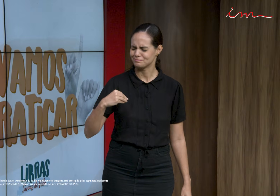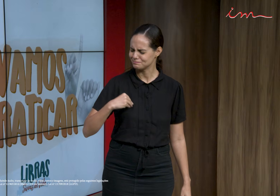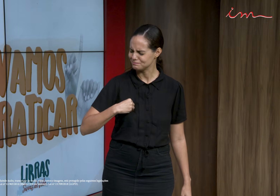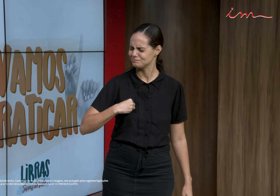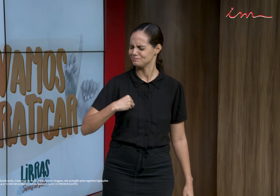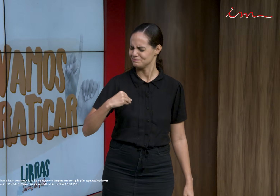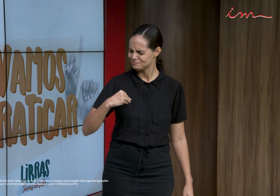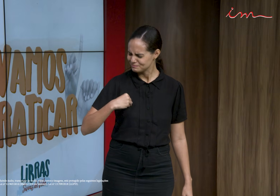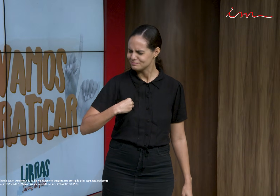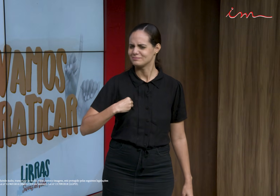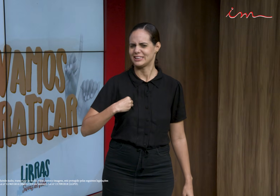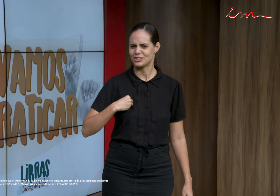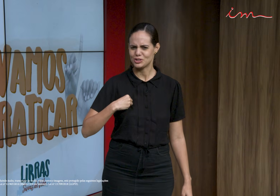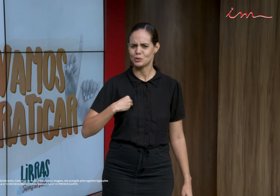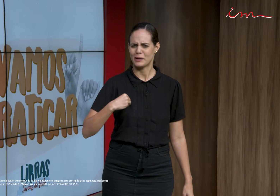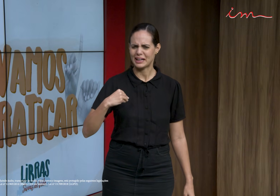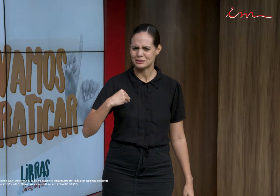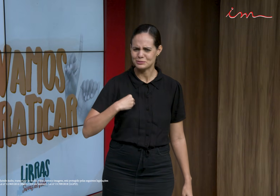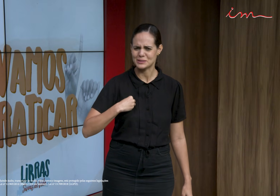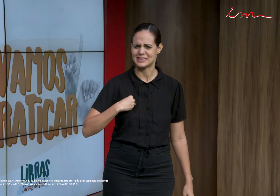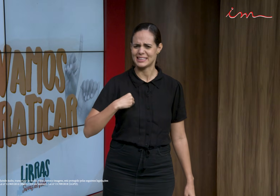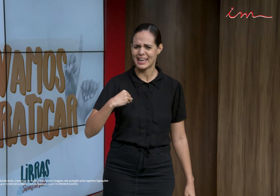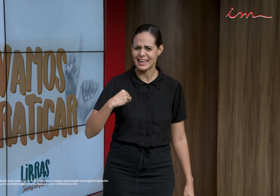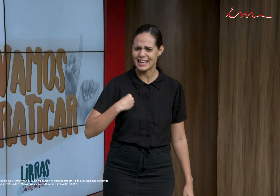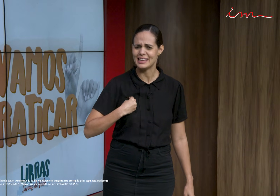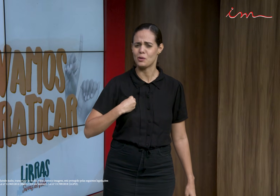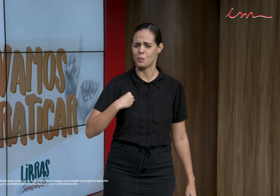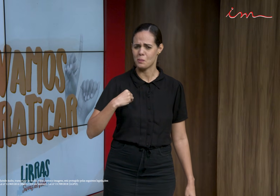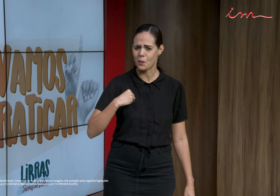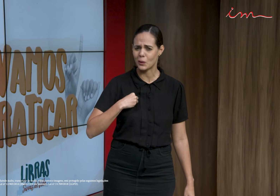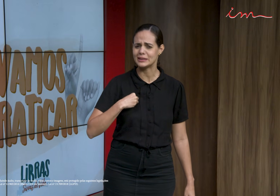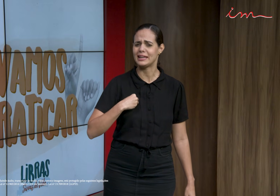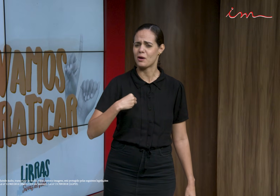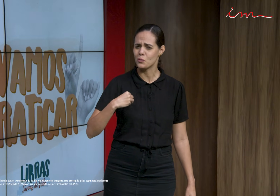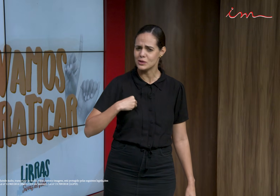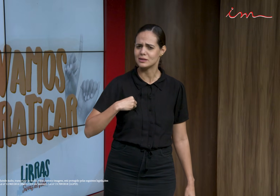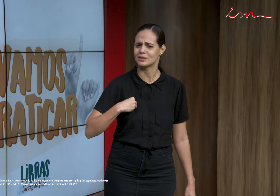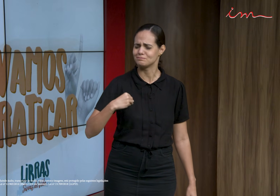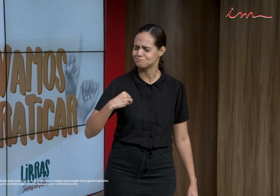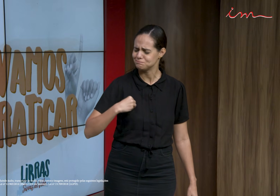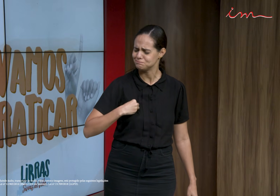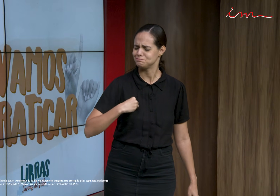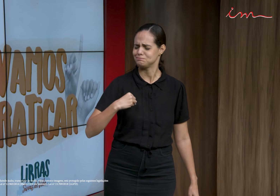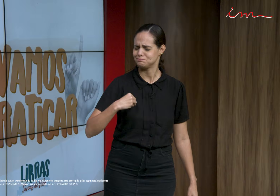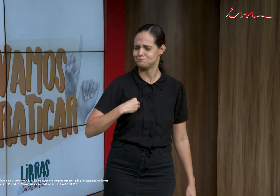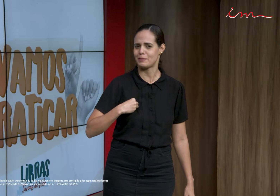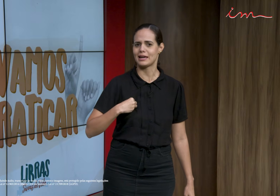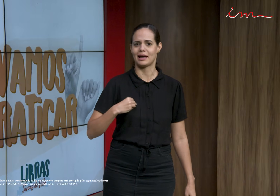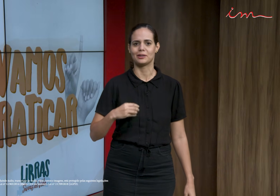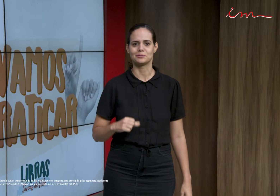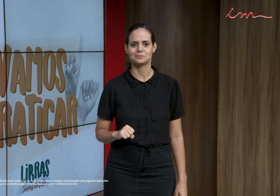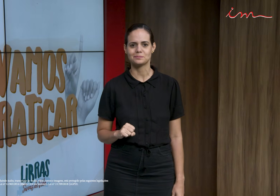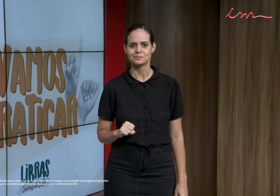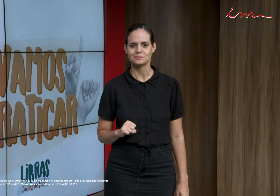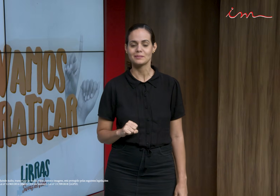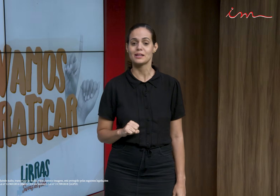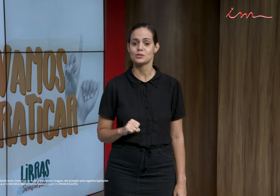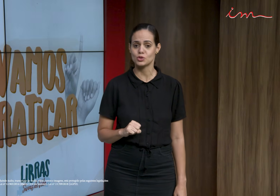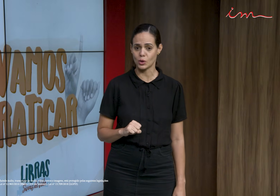ó, sentindo o pecado em você, ele incomoda, ele é ruim. Então,